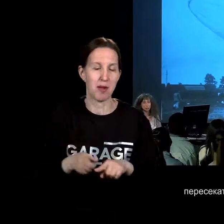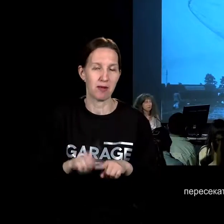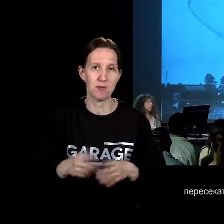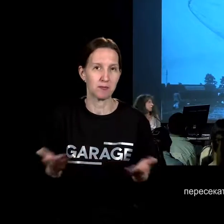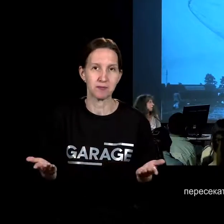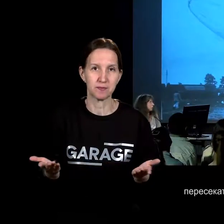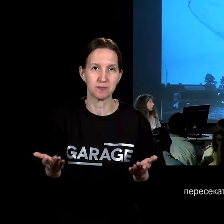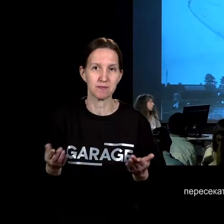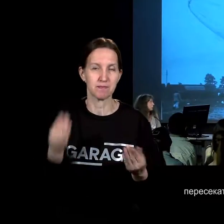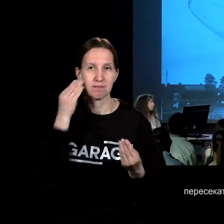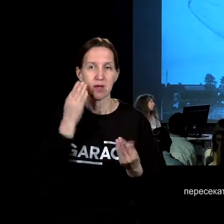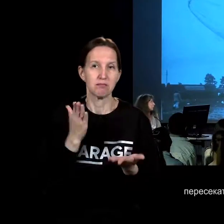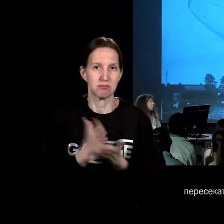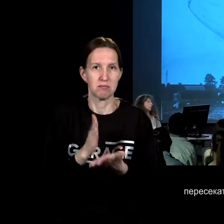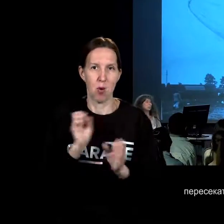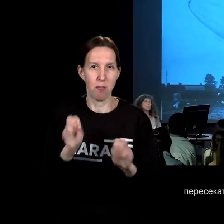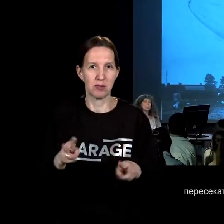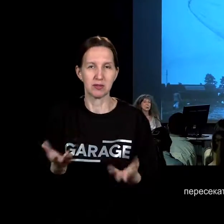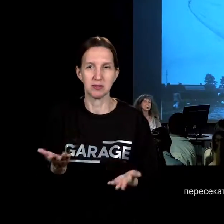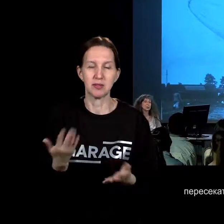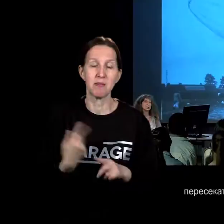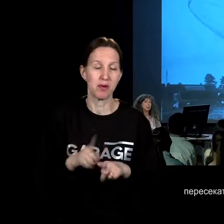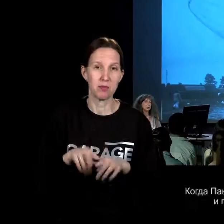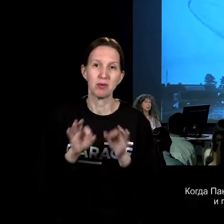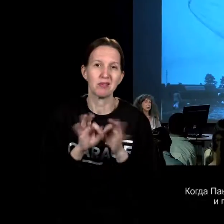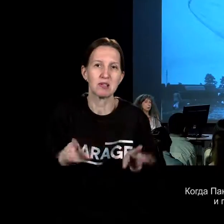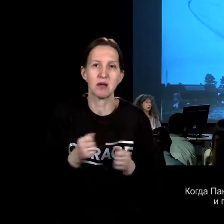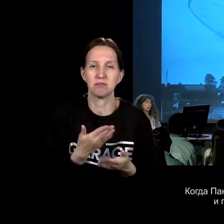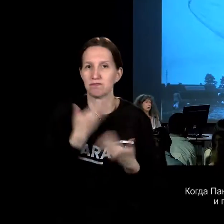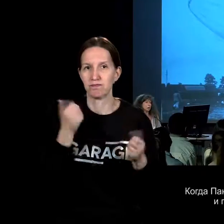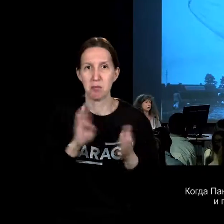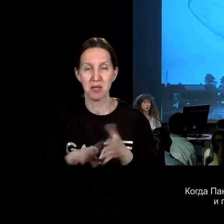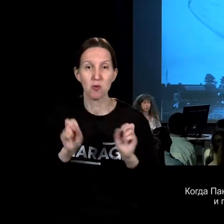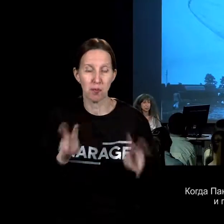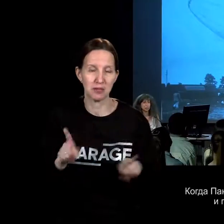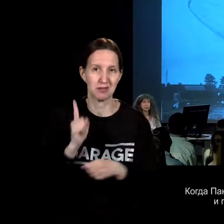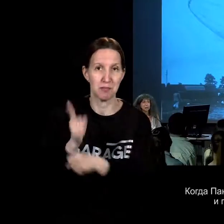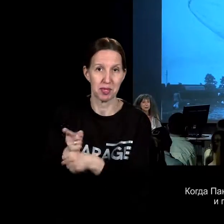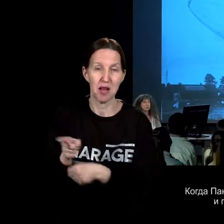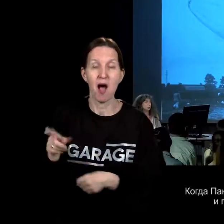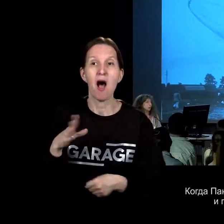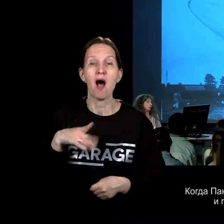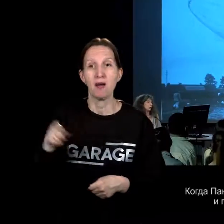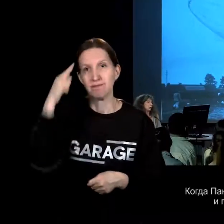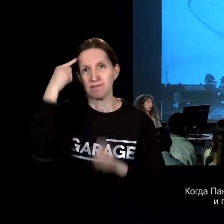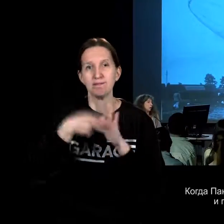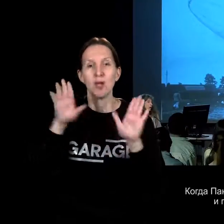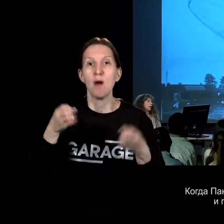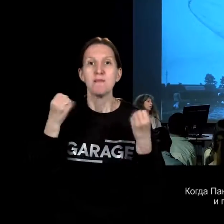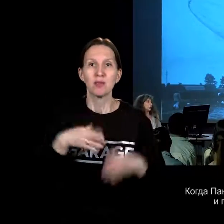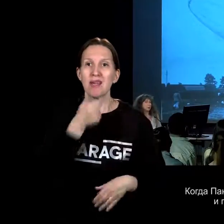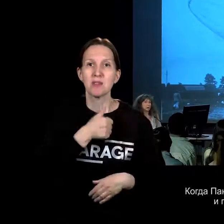абсолютно соображение безопасности было невозможно сделать. И когда он попытался просто его испытать и подняться в